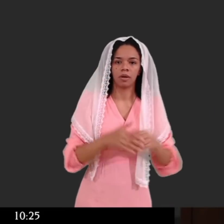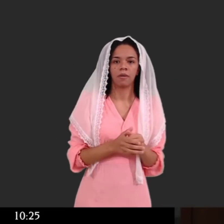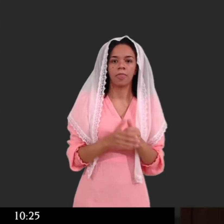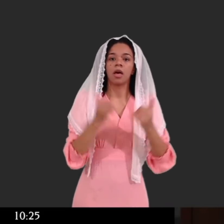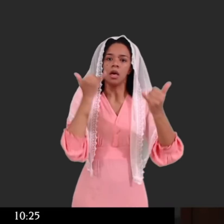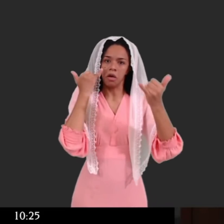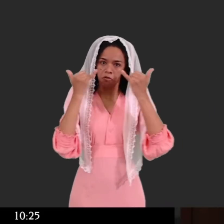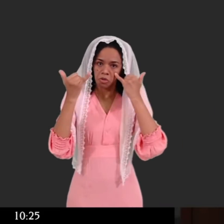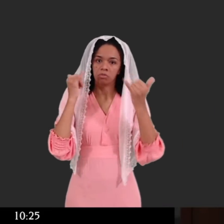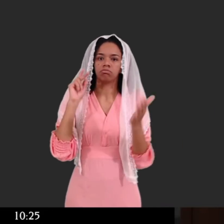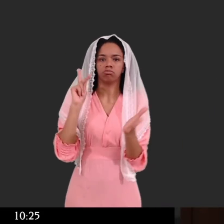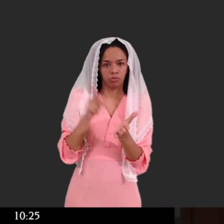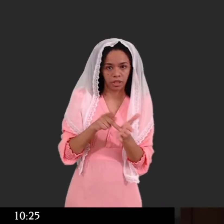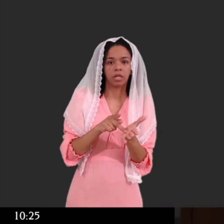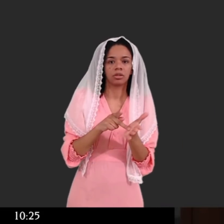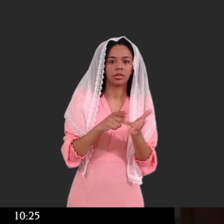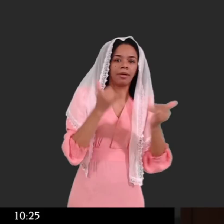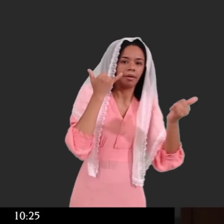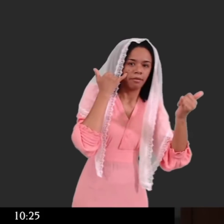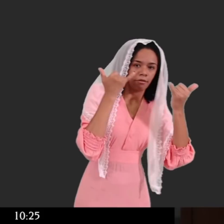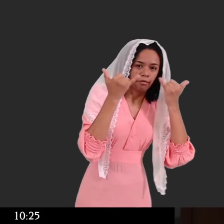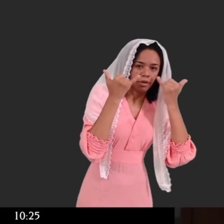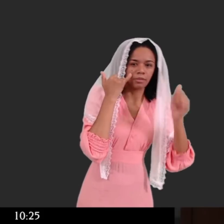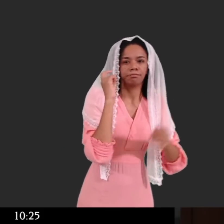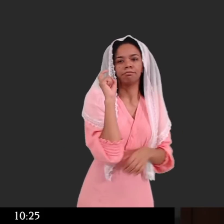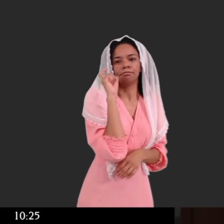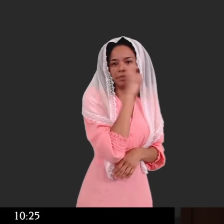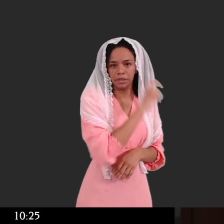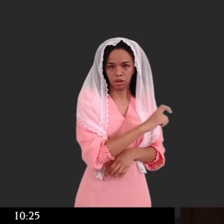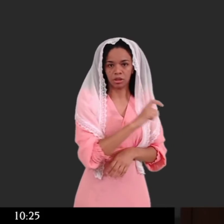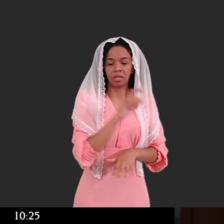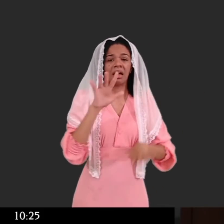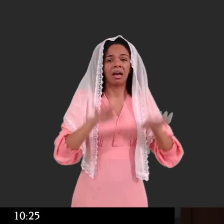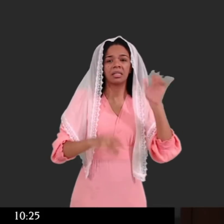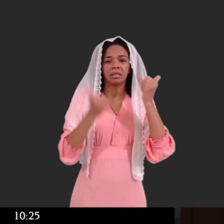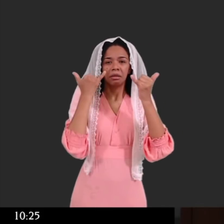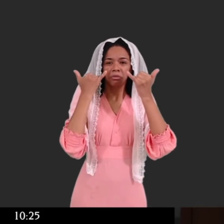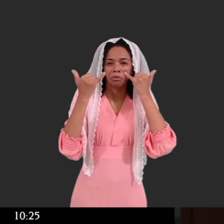Informações corretas, informações verdadeiras em contexto errado.